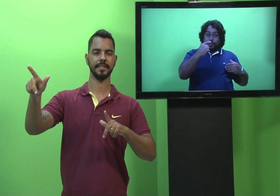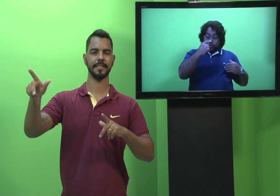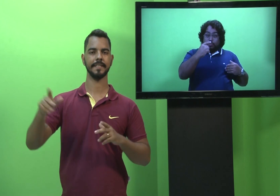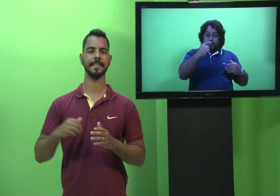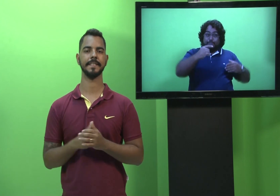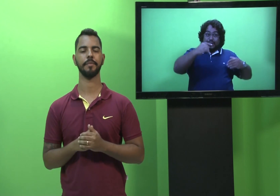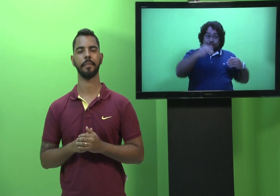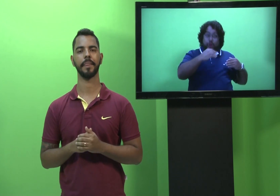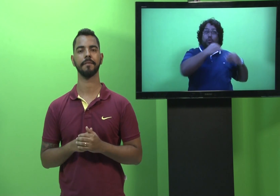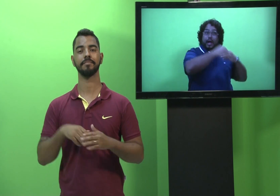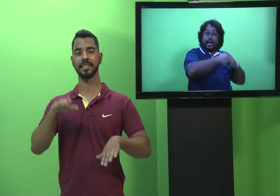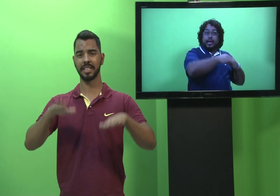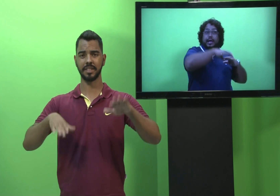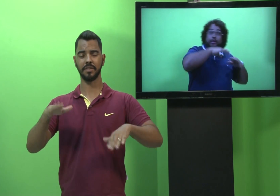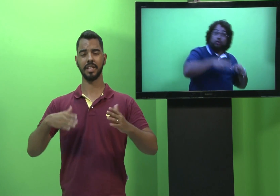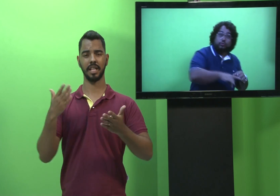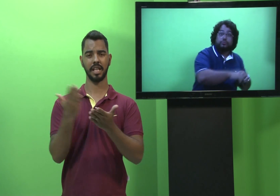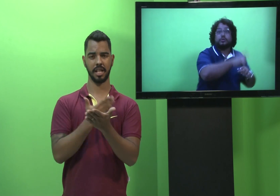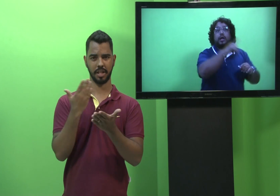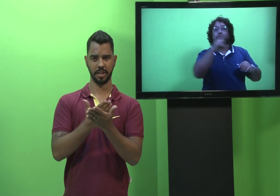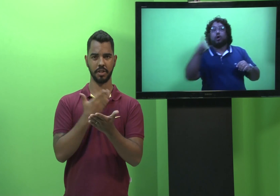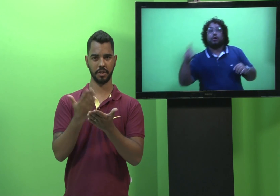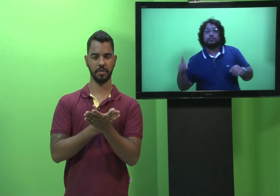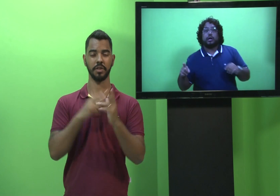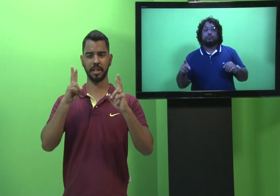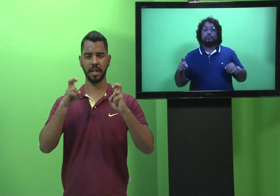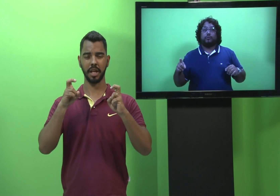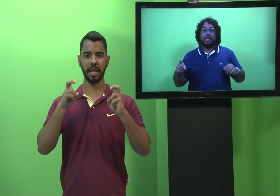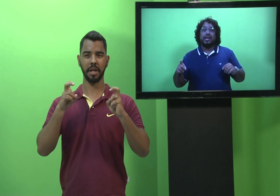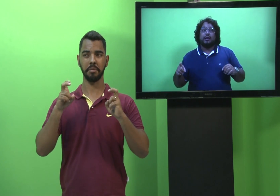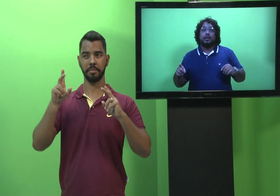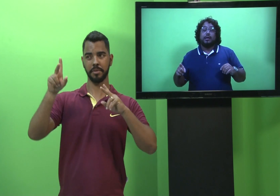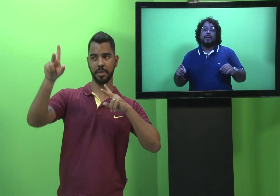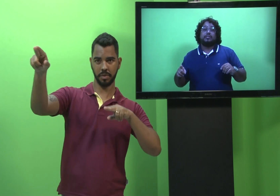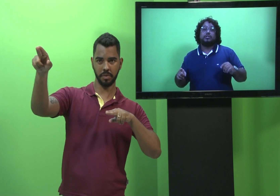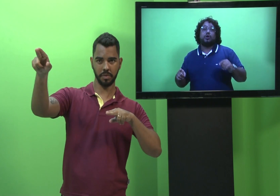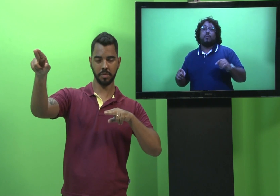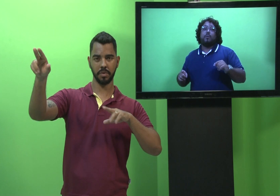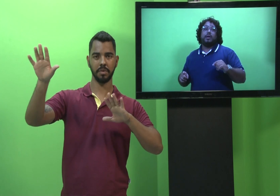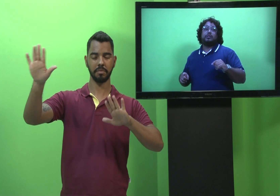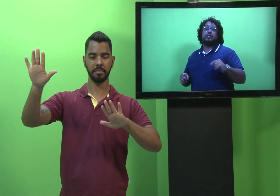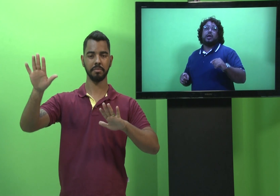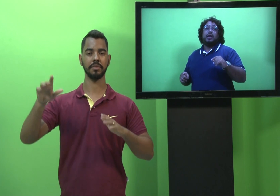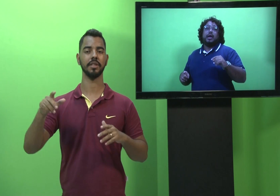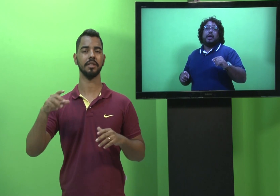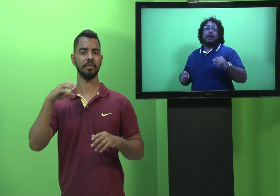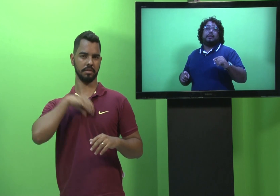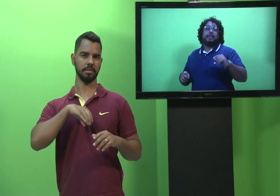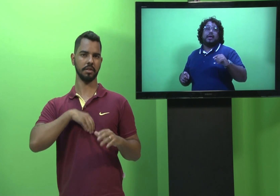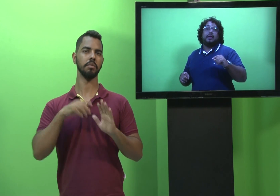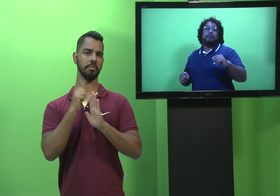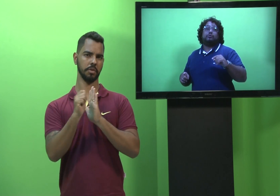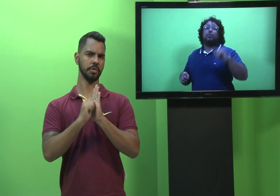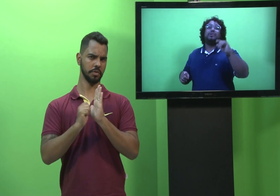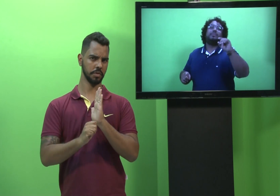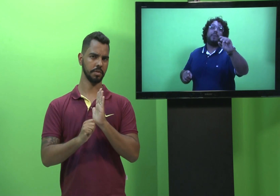isso mesmo, para circular em todos os territórios da lusofonia, precisa normalmente ter duas